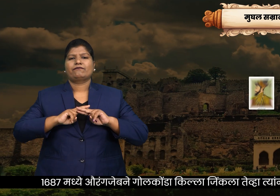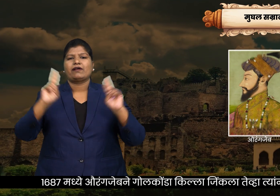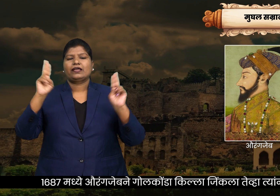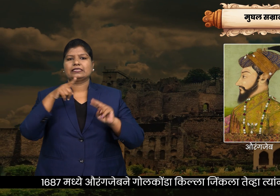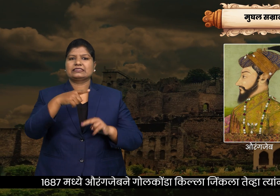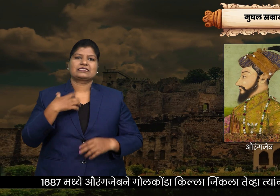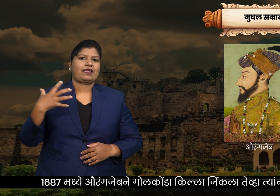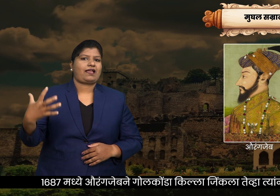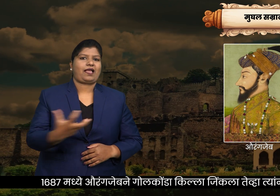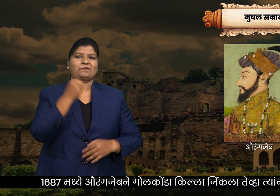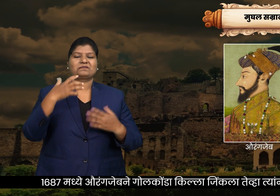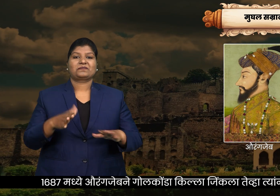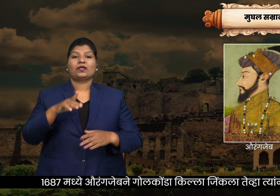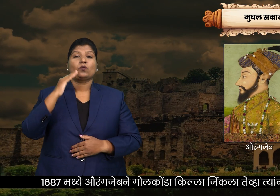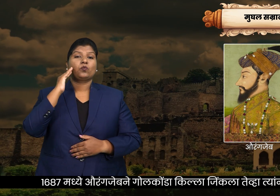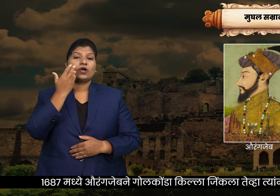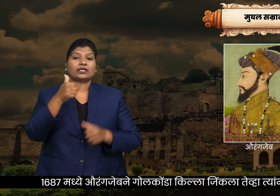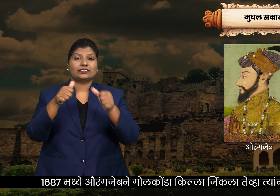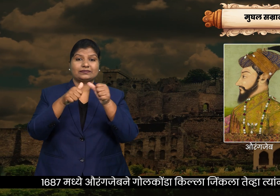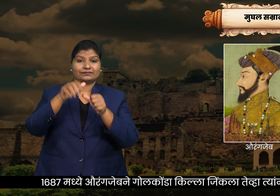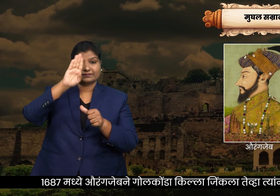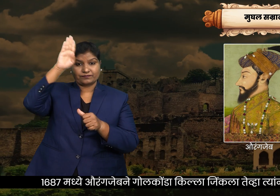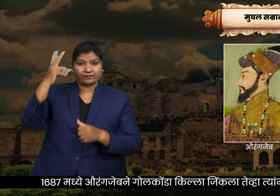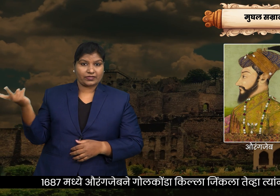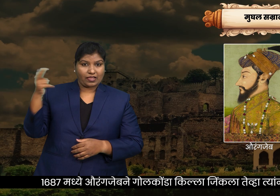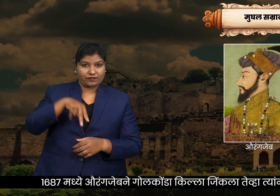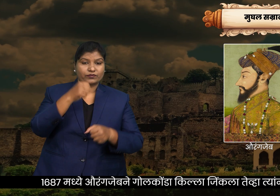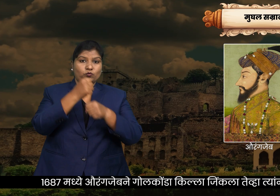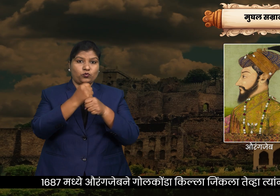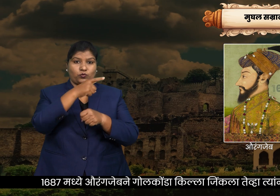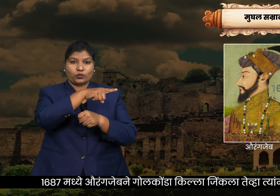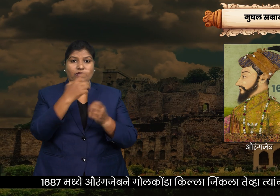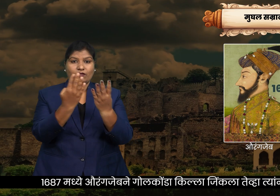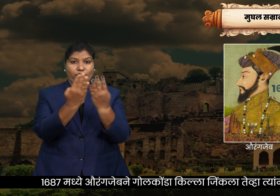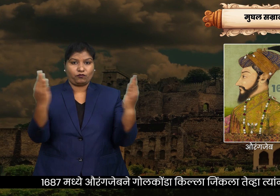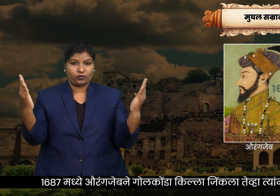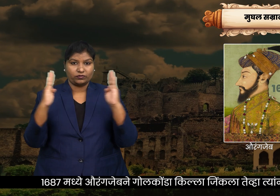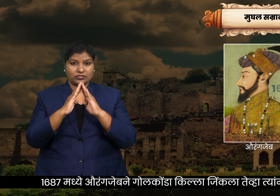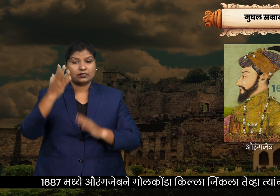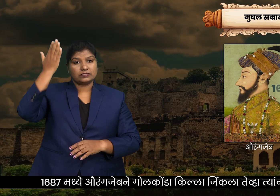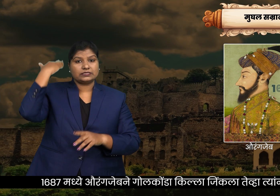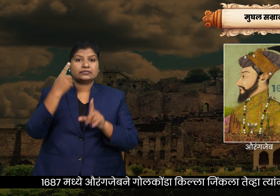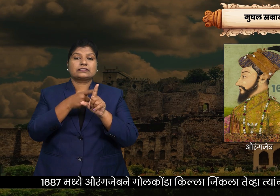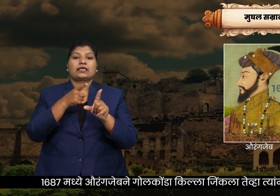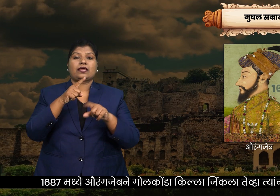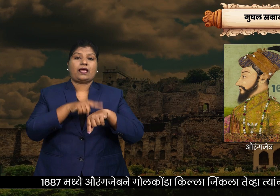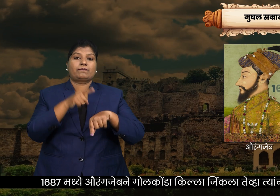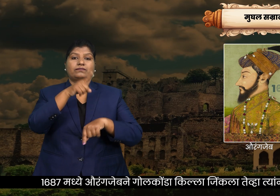1687 मध्ये औरंगजेबने गोलकोंडा किल्ला जिंकला तेव्हा त्याने शेवटी ते केले.